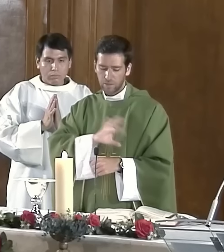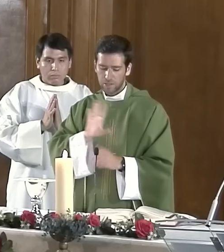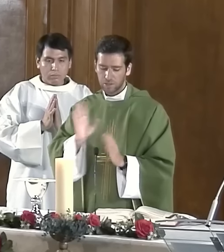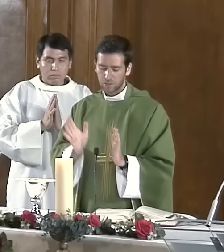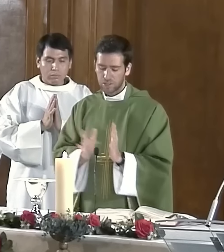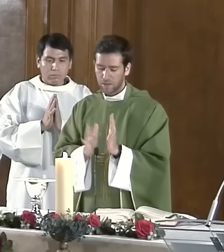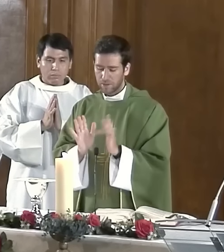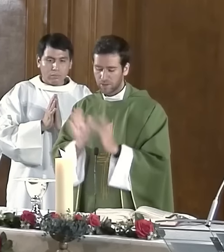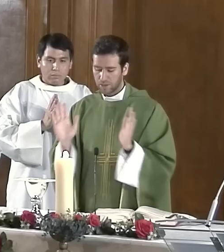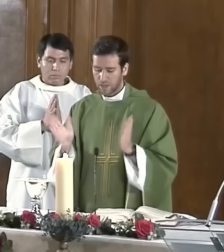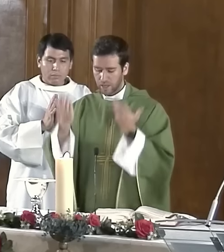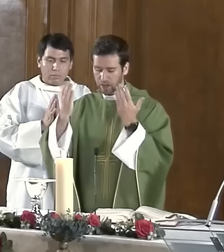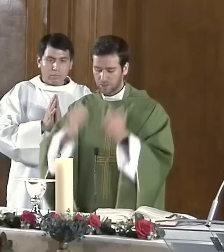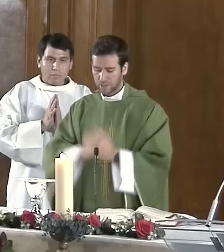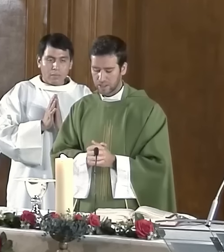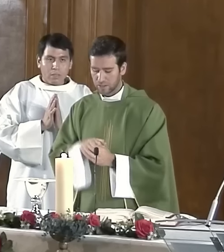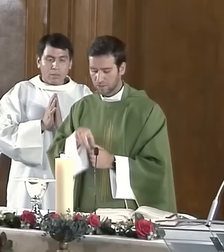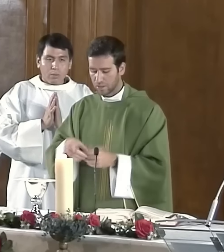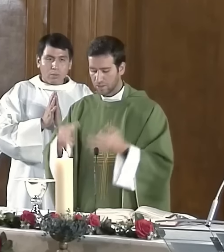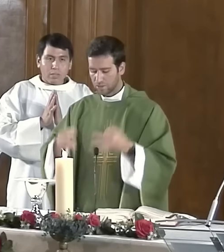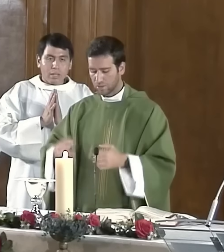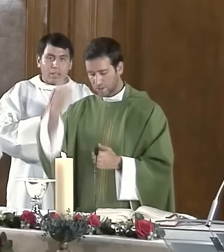nuestro Salvador, Jesucristo.